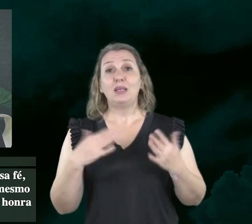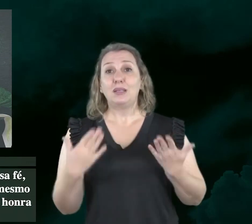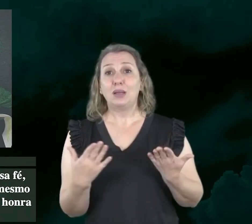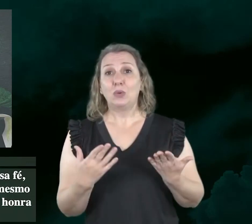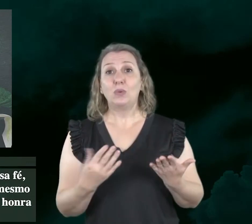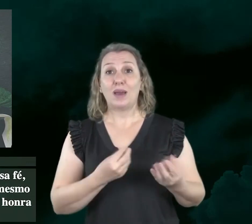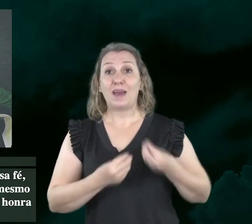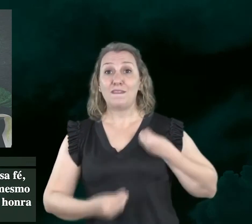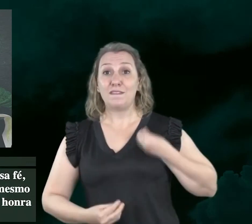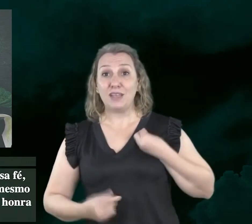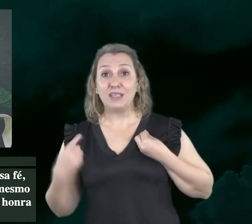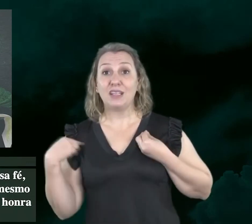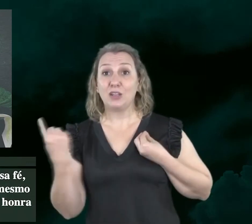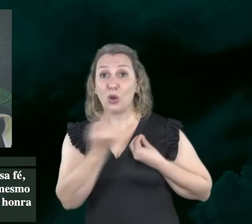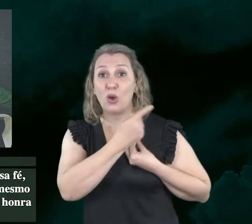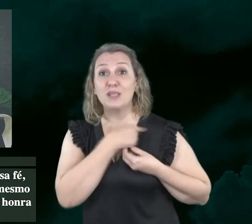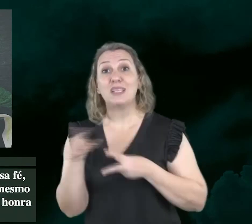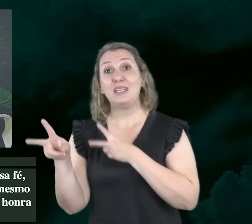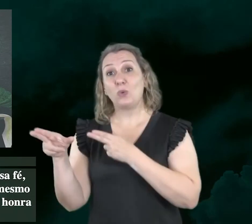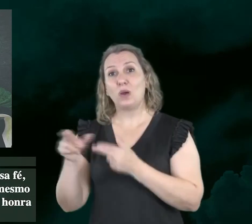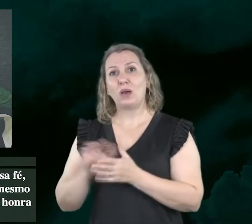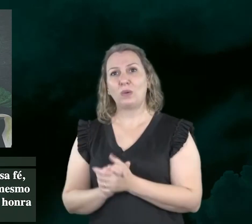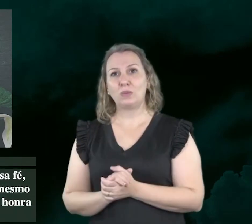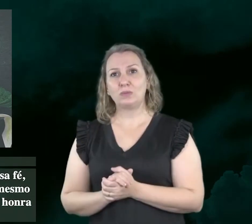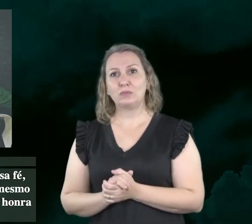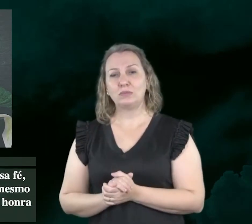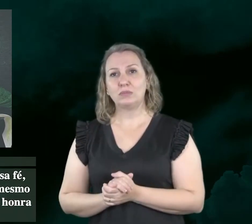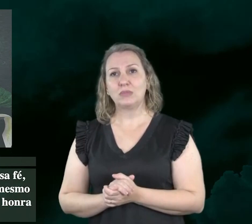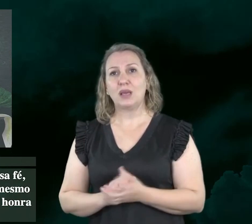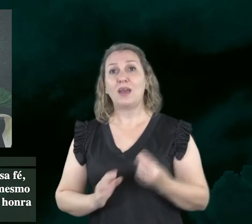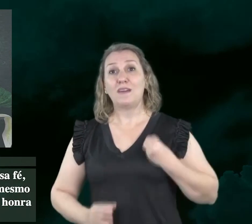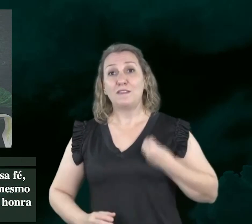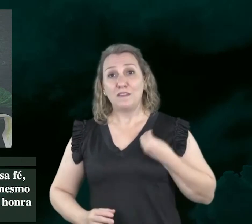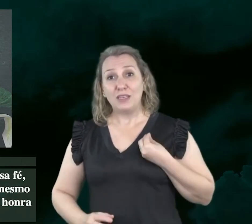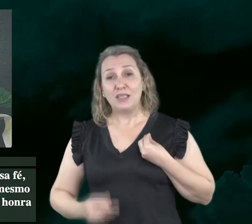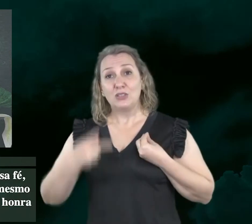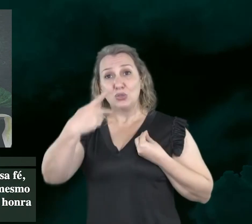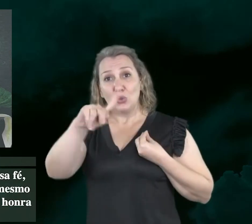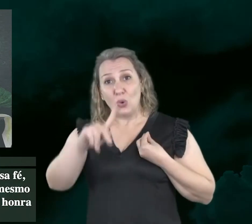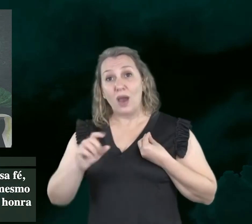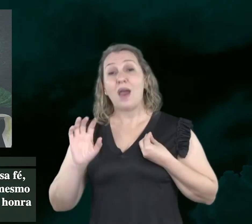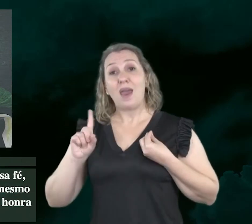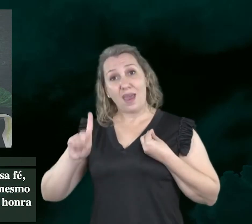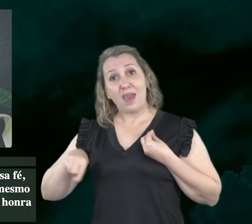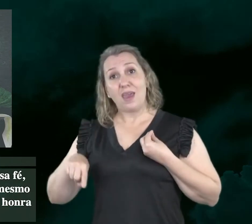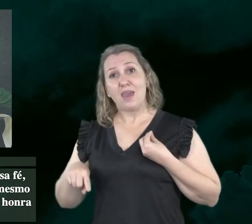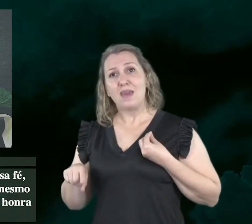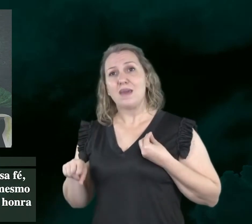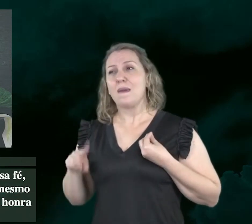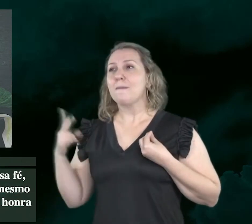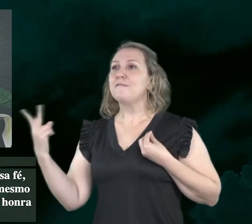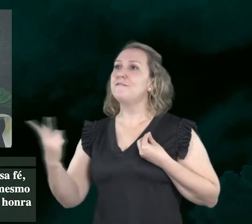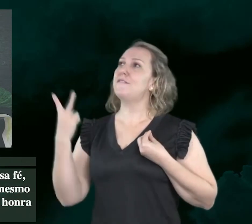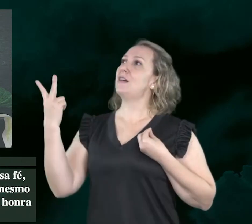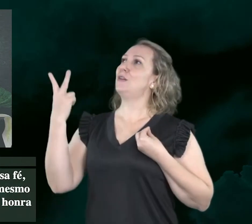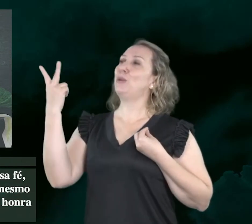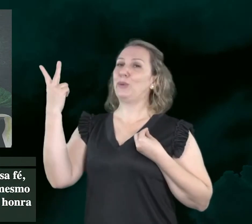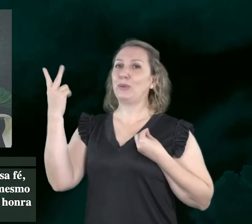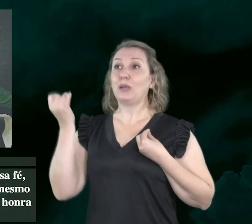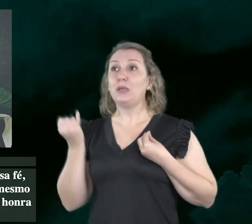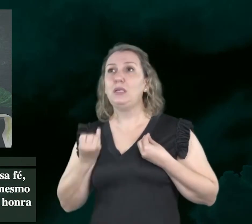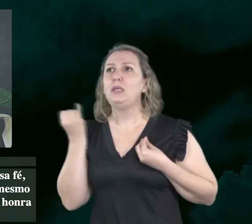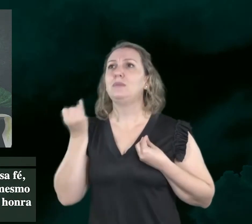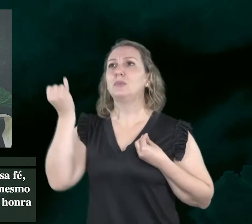As tribulações, são como fogo, vão eliminando coisas naturais, coisas impuras de nós, não é